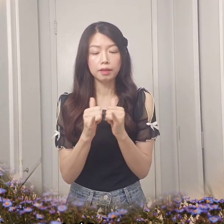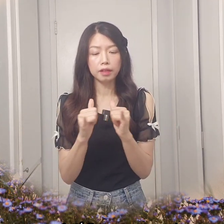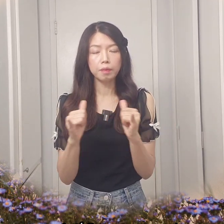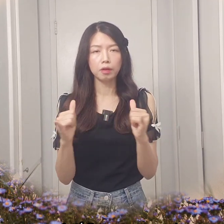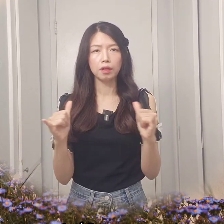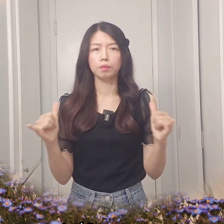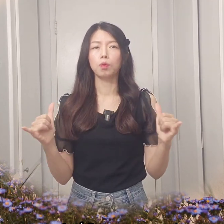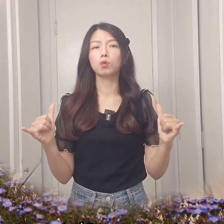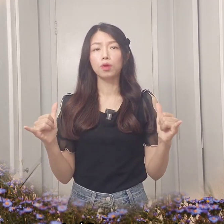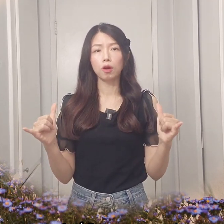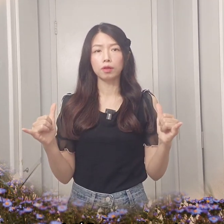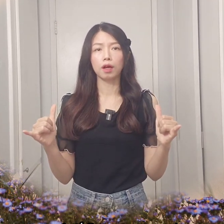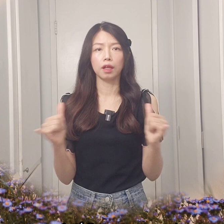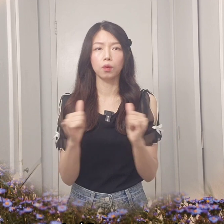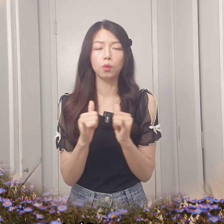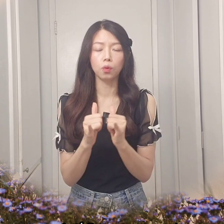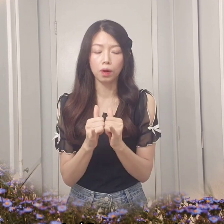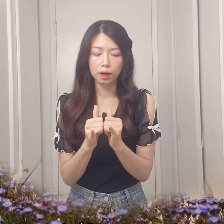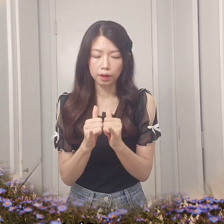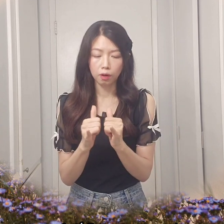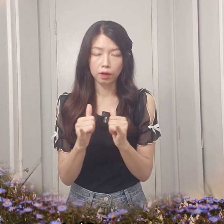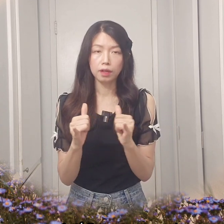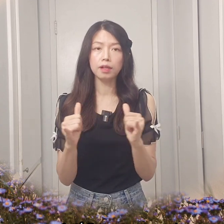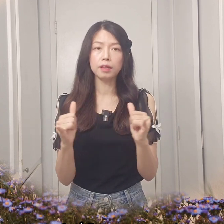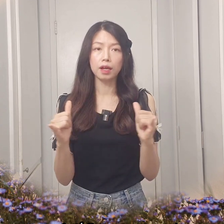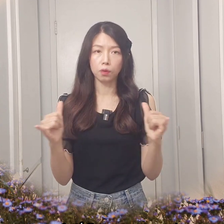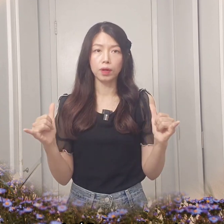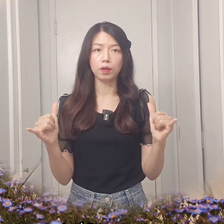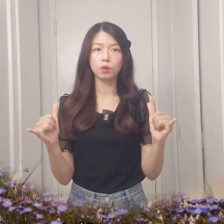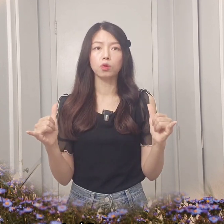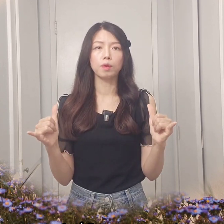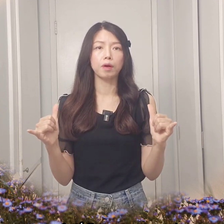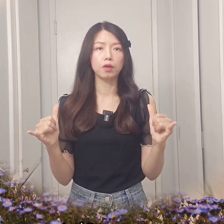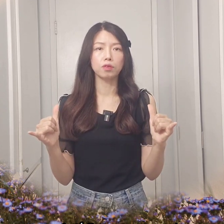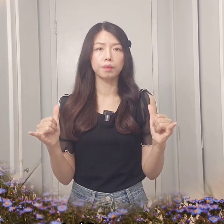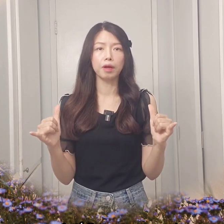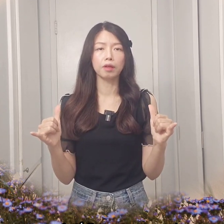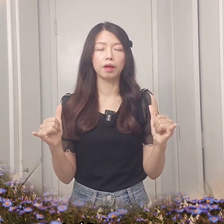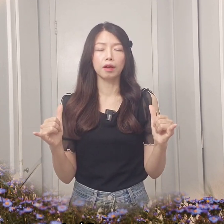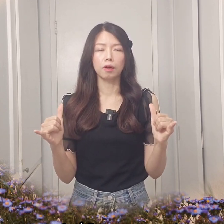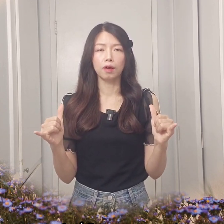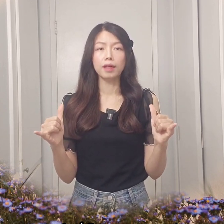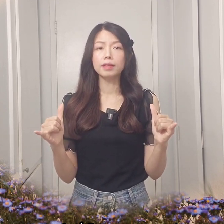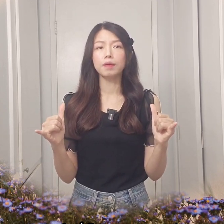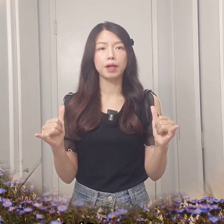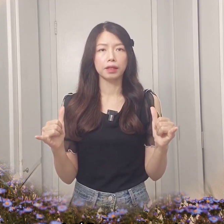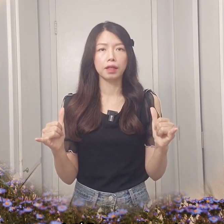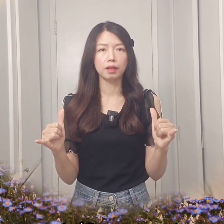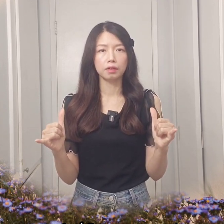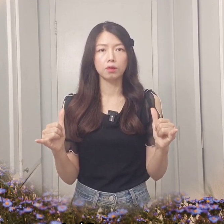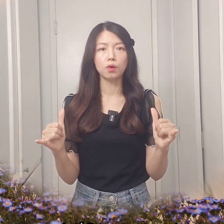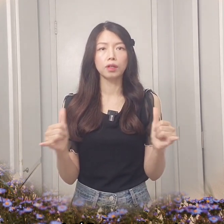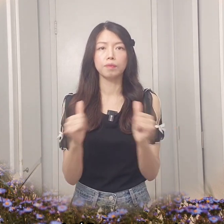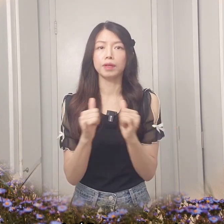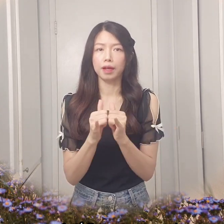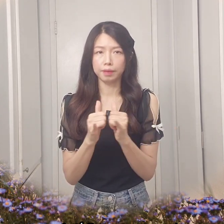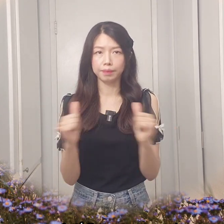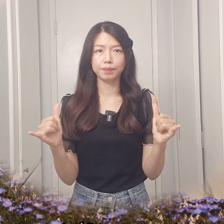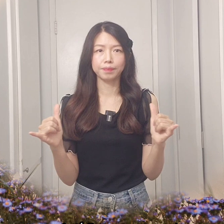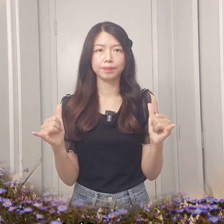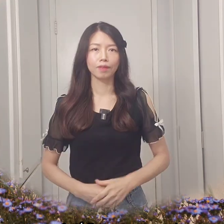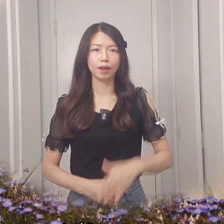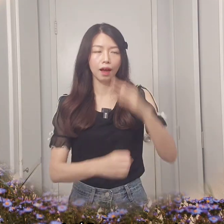이때 흔들면은 복수 형태가 되고 이렇게 흔들지 않고 양쪽으로만 벌려주시면 한 사람을 나타내는 그런 수어가